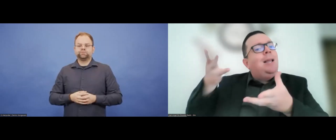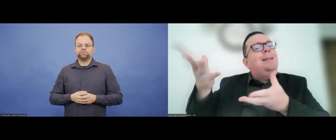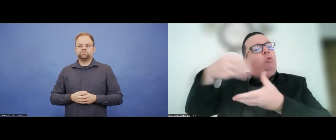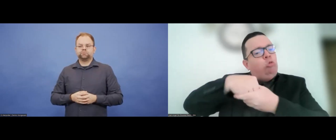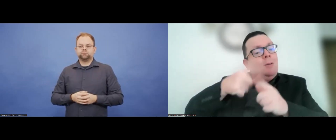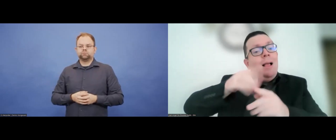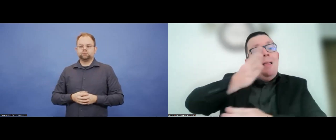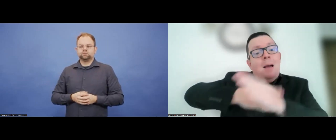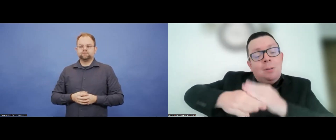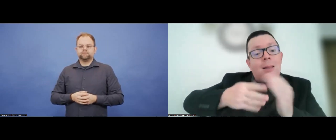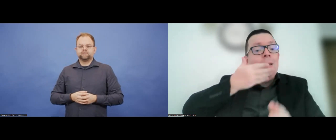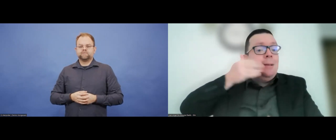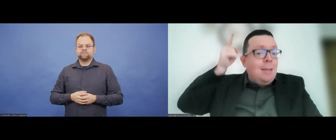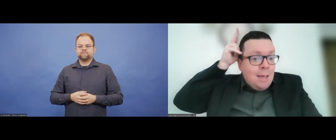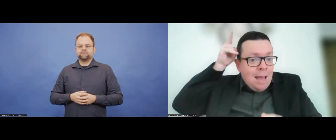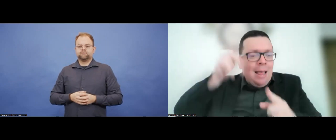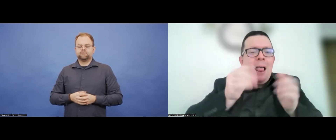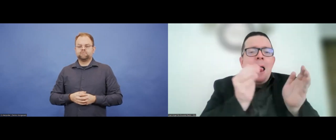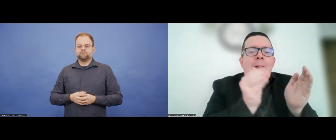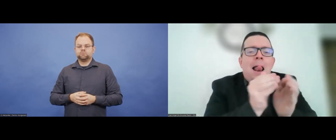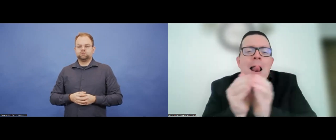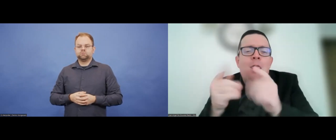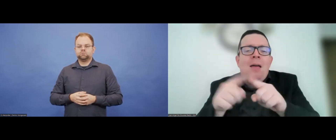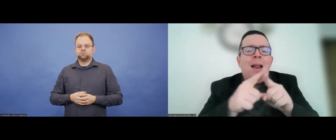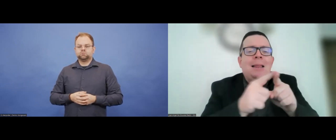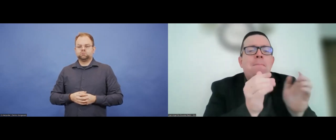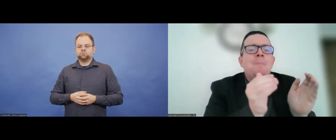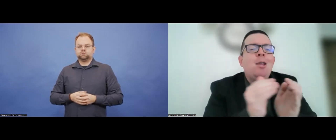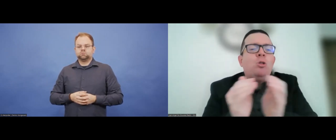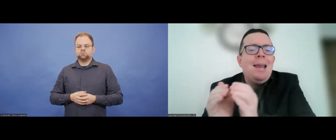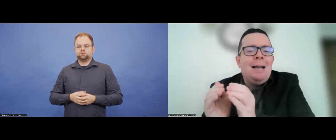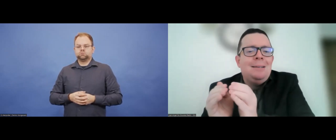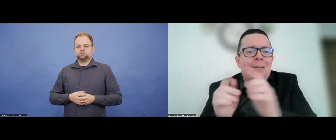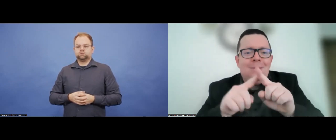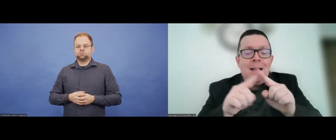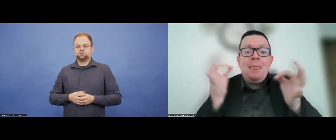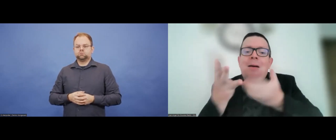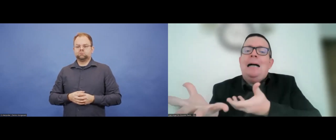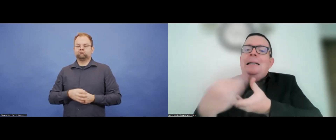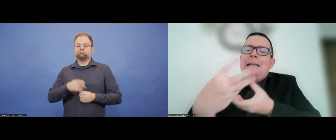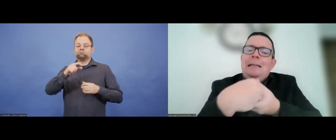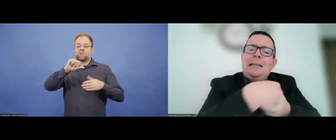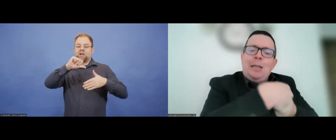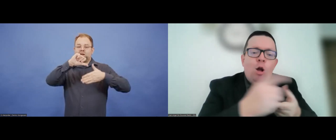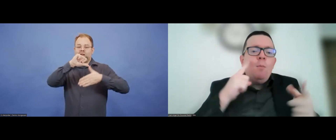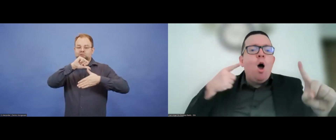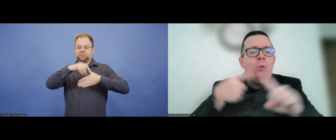mundo. Y recordemos también que nuestro lema es no dejar nadie atrás. Y dentro de ese nadie atrás debemos ver